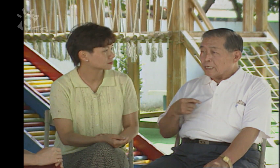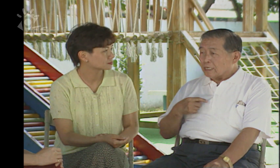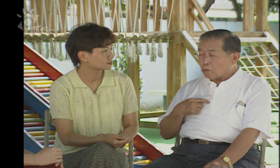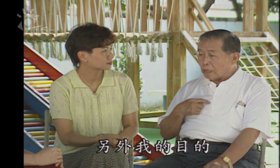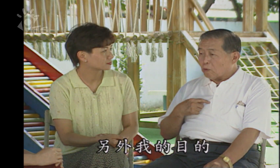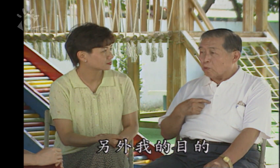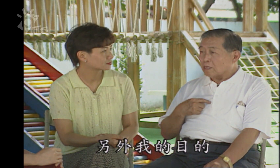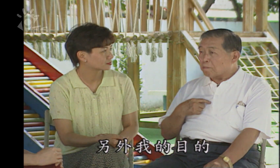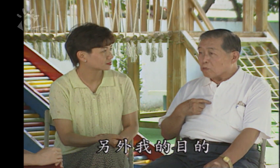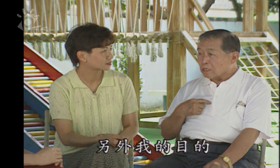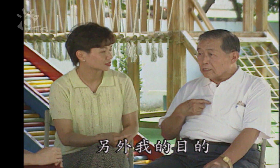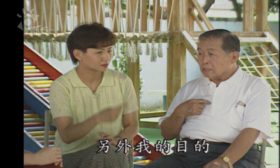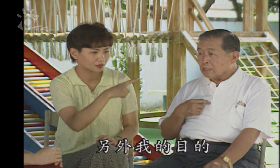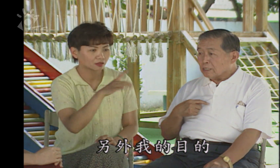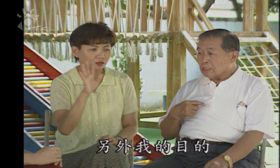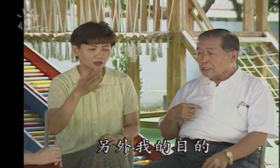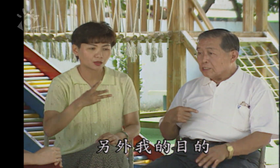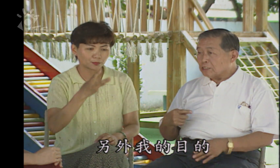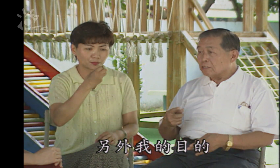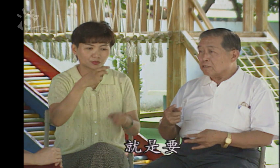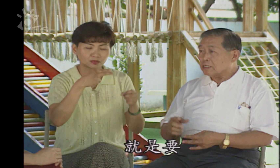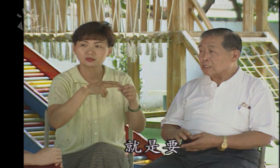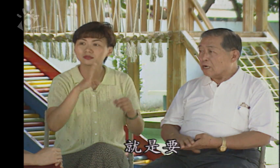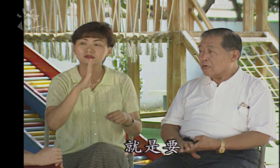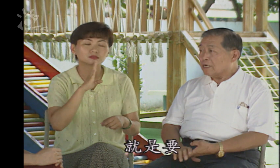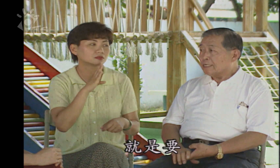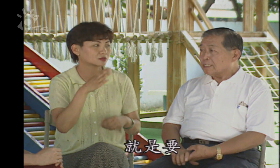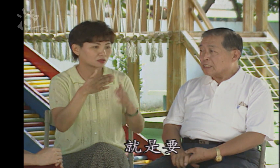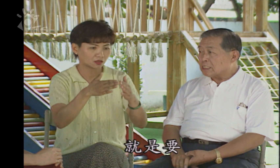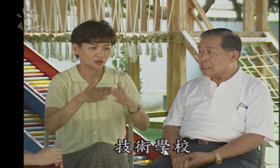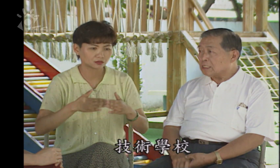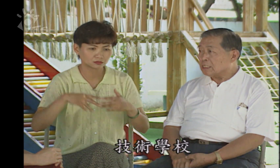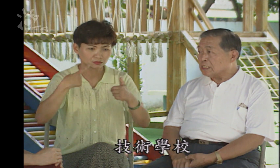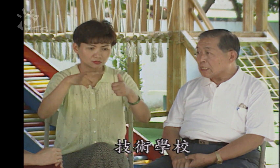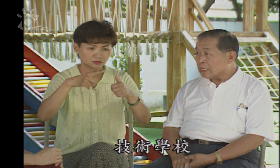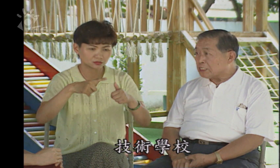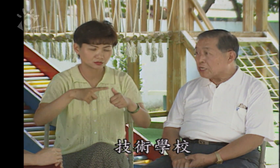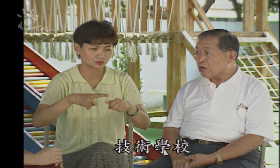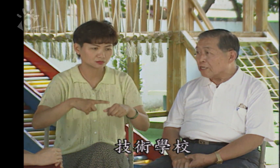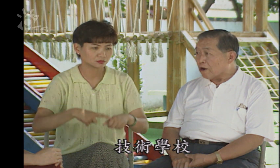另外我的目的就是要知识教养，